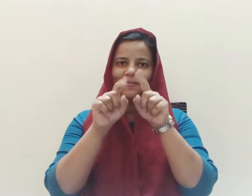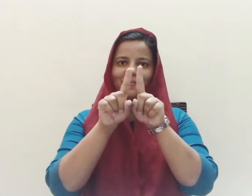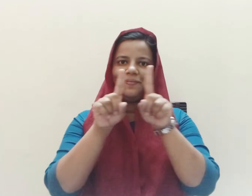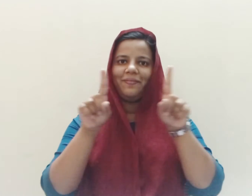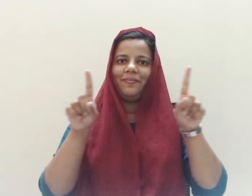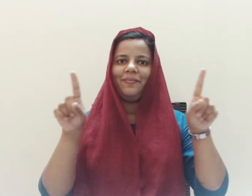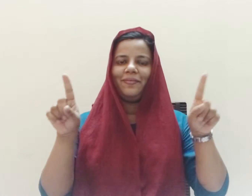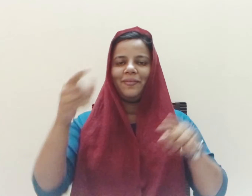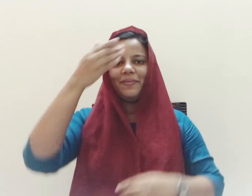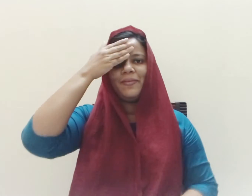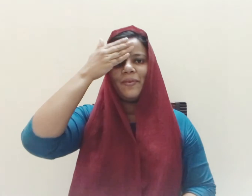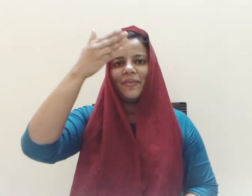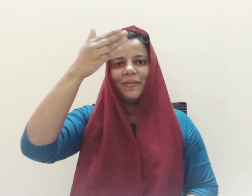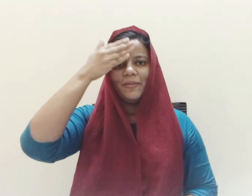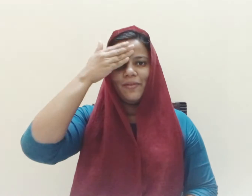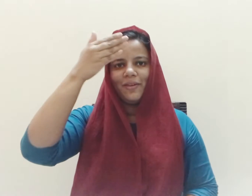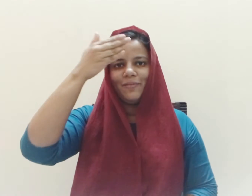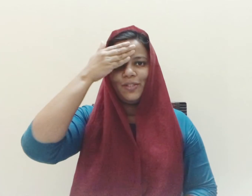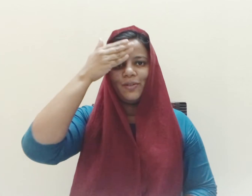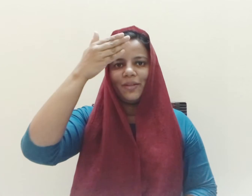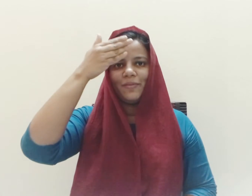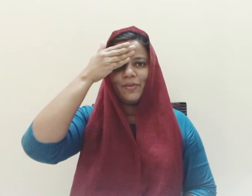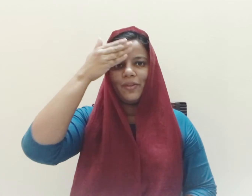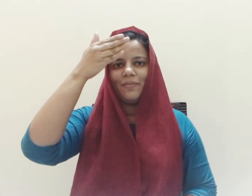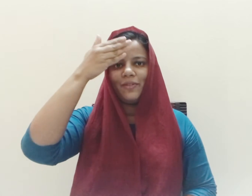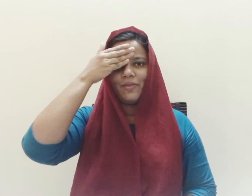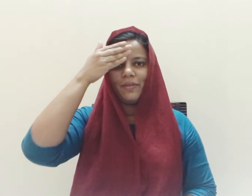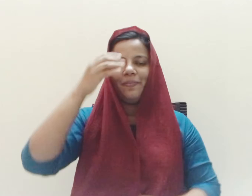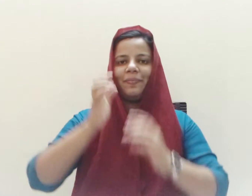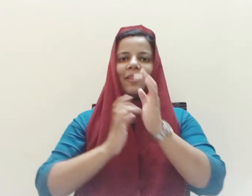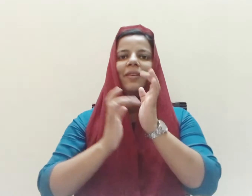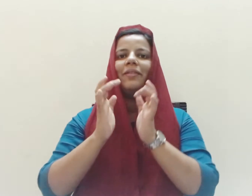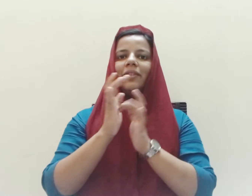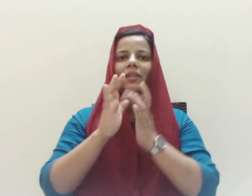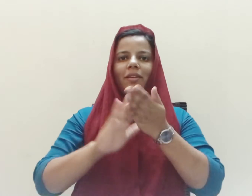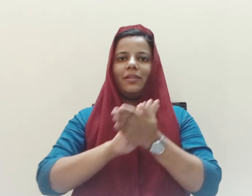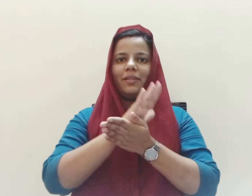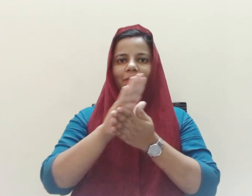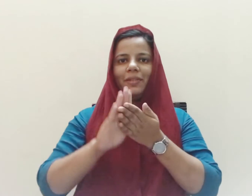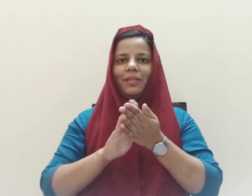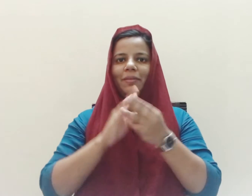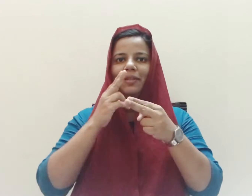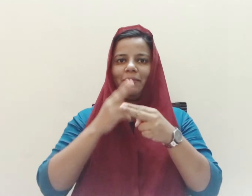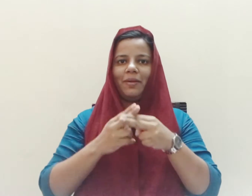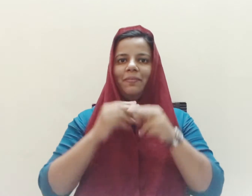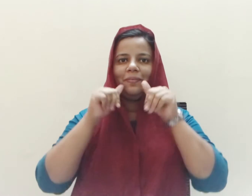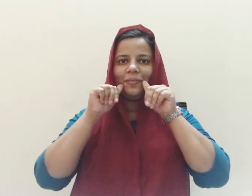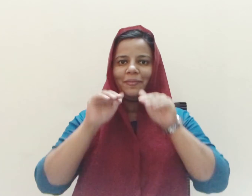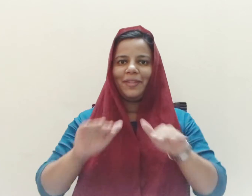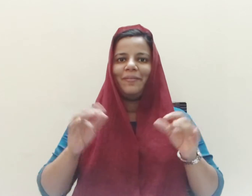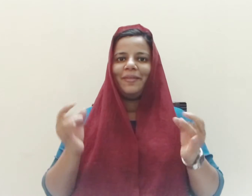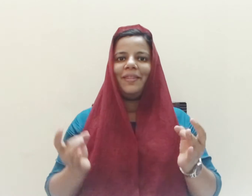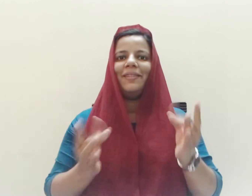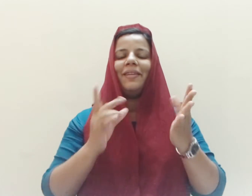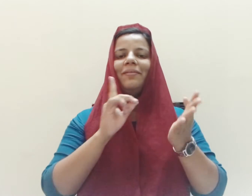പ്രൈസ് ദി ലോർഡ്. ഹല്ലേലൂയ. സ്തോത്രം സ്തോത്രം സ്തോത്രം സ്തോത്രം സ്തോത്രം. കർത്താവിൻ്റെ അതിപരിശുദ്ധമായ തിരുനാമം ഈ അനുഗ്രഹിക്കപ്പെട്ട